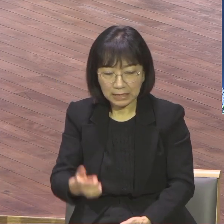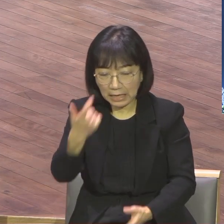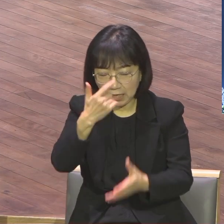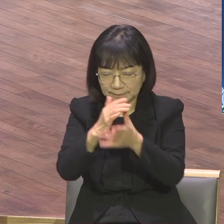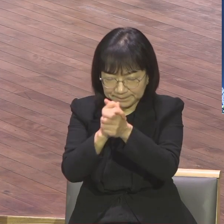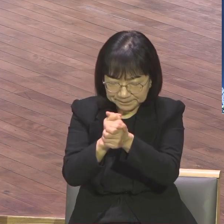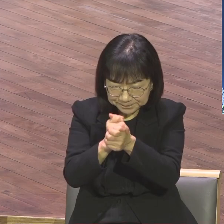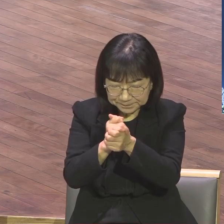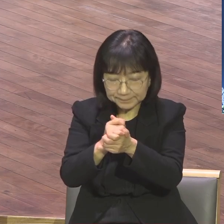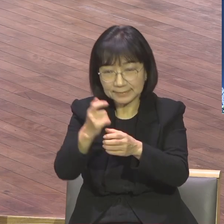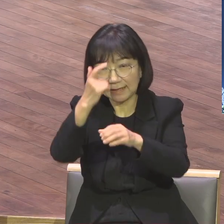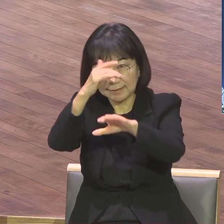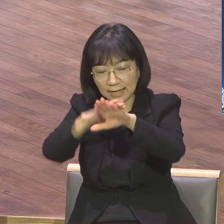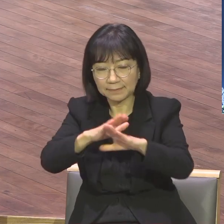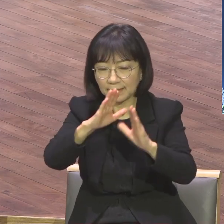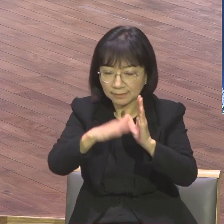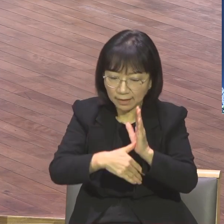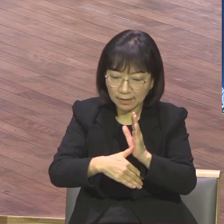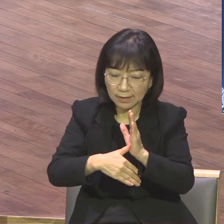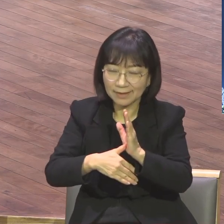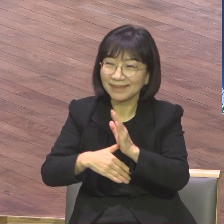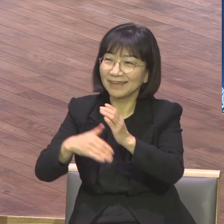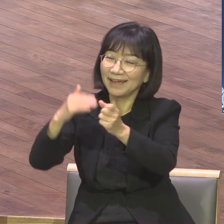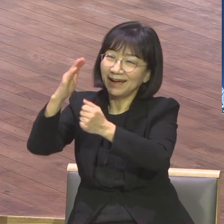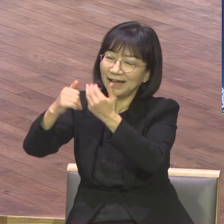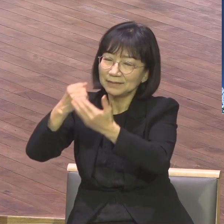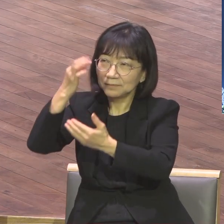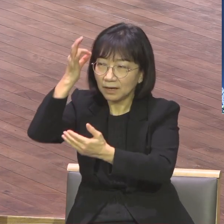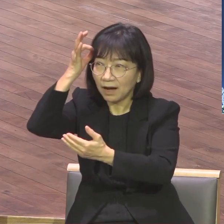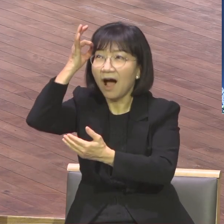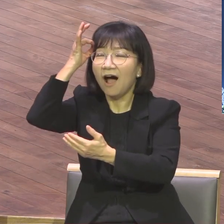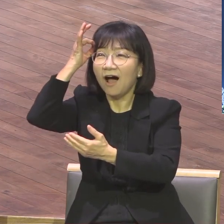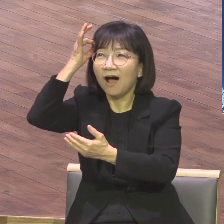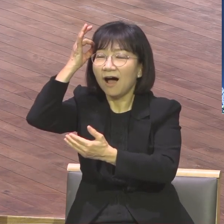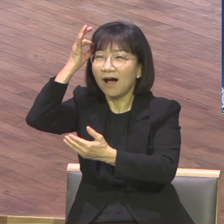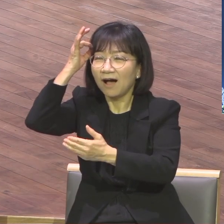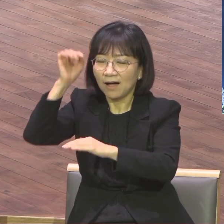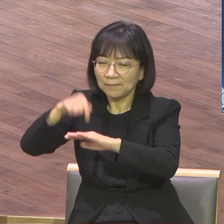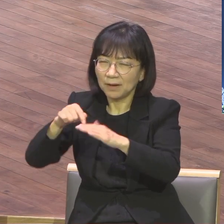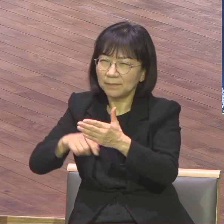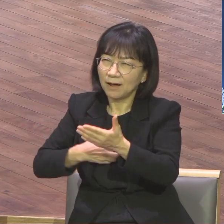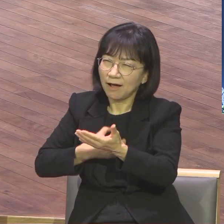기도하다가 예배드리다가 오는 모든 생각 감동은 성령이 주신 것이다.